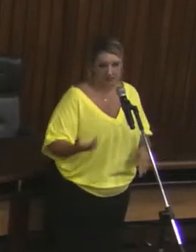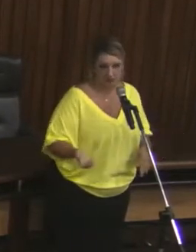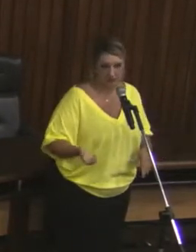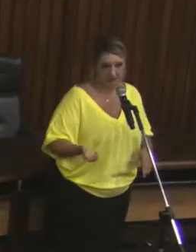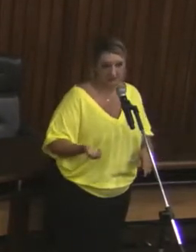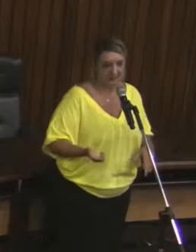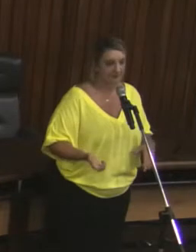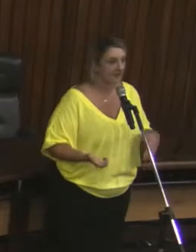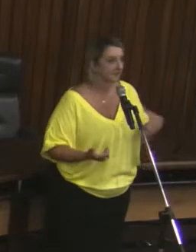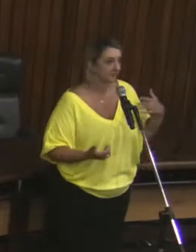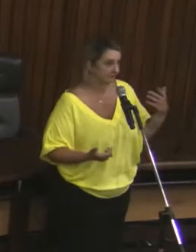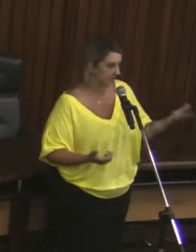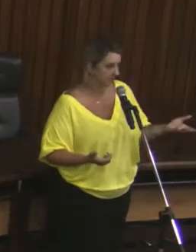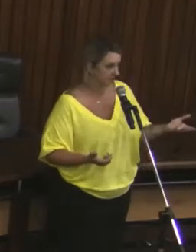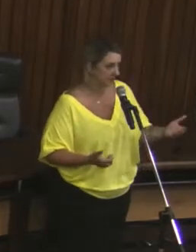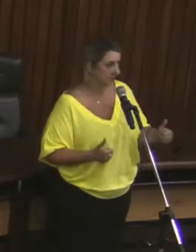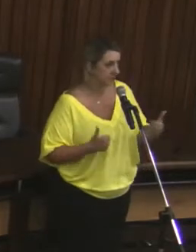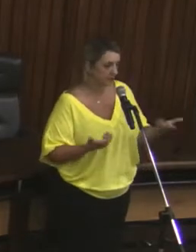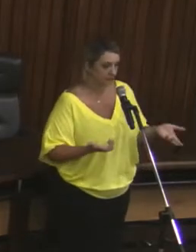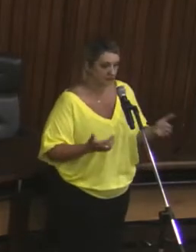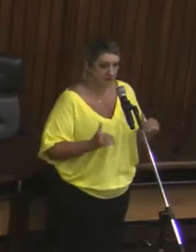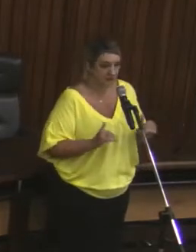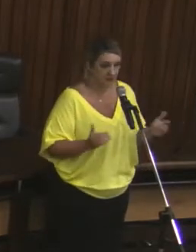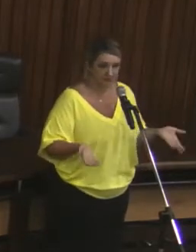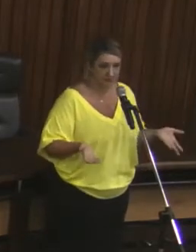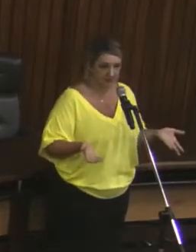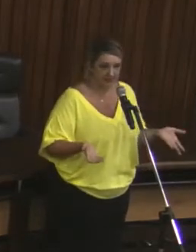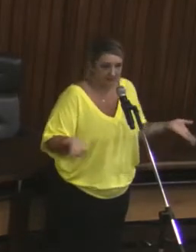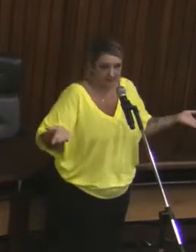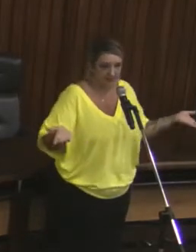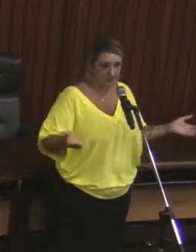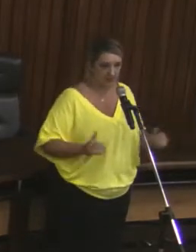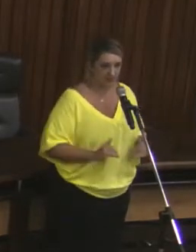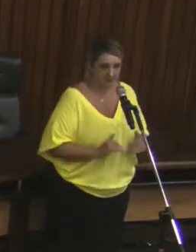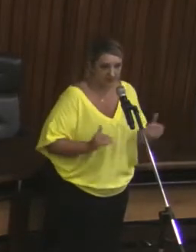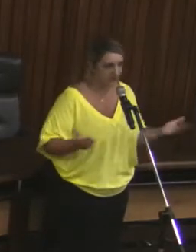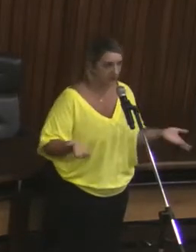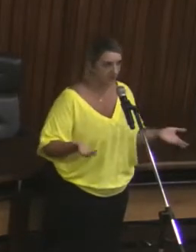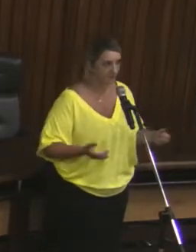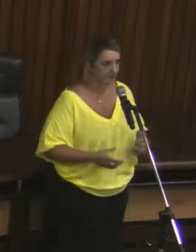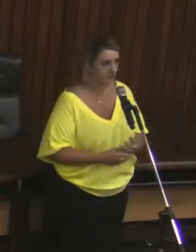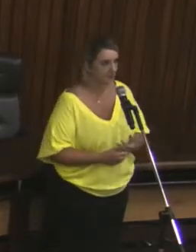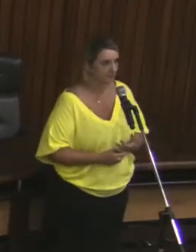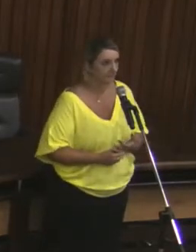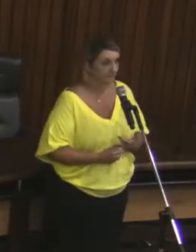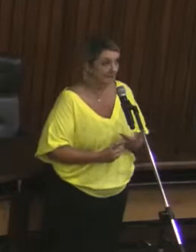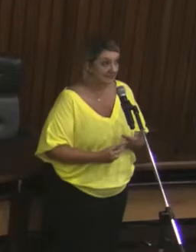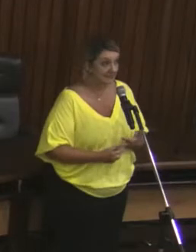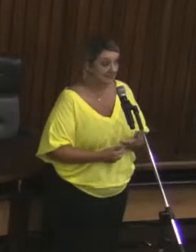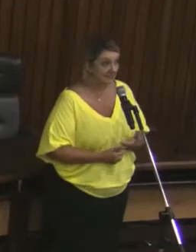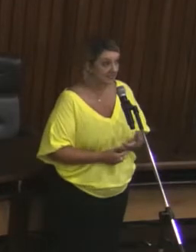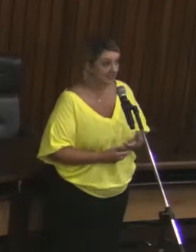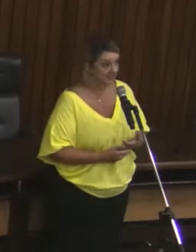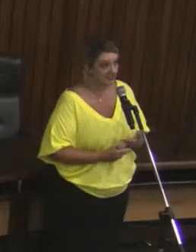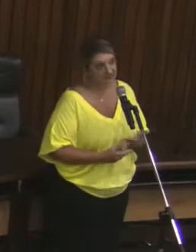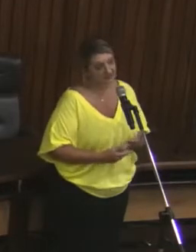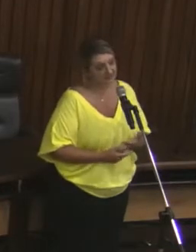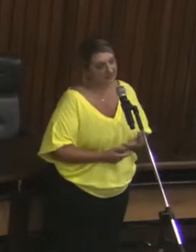cóclea preservada, fez o implante, ouviu. Se não, também tem casos que não tem o que fazer. E aí a gente entra